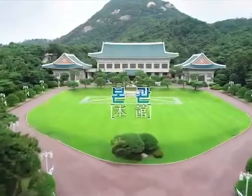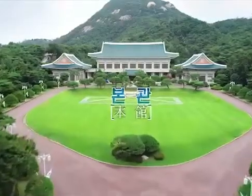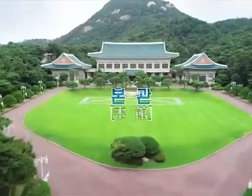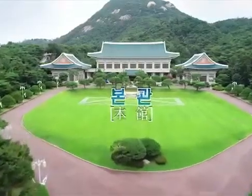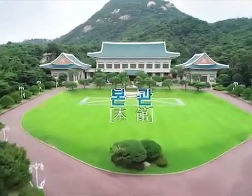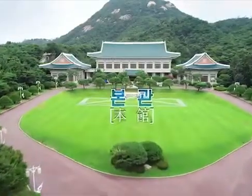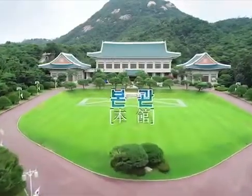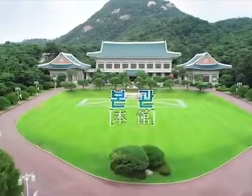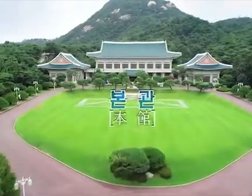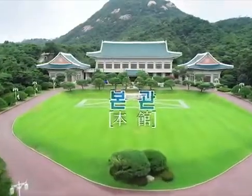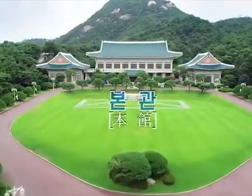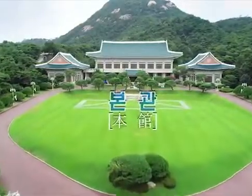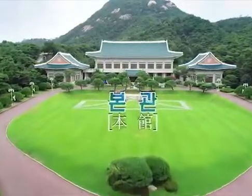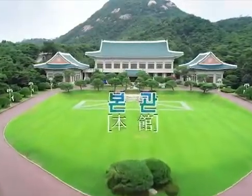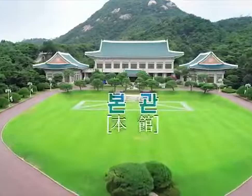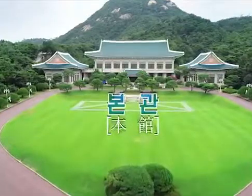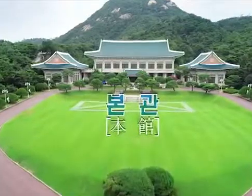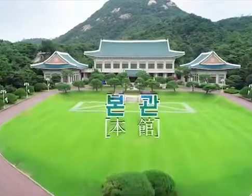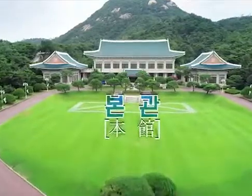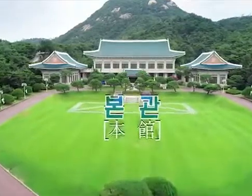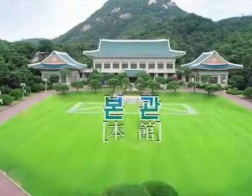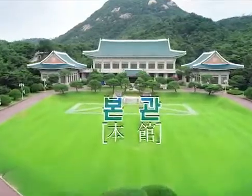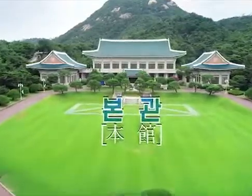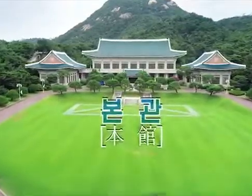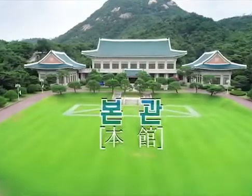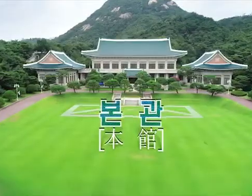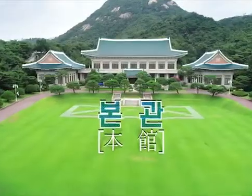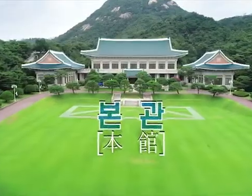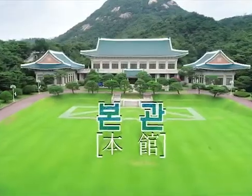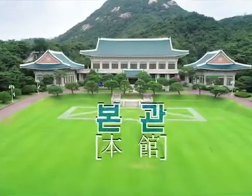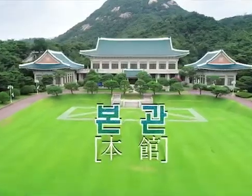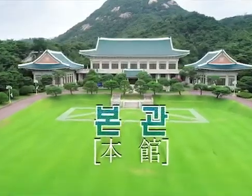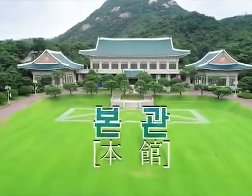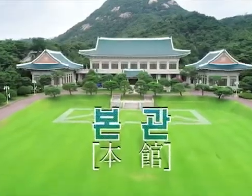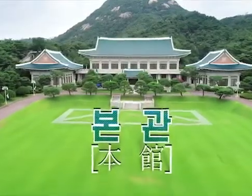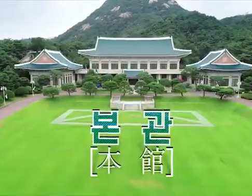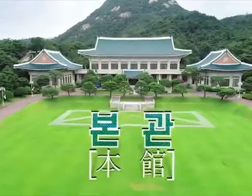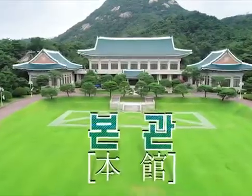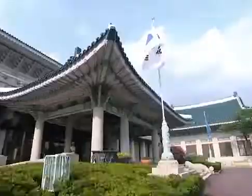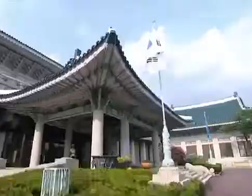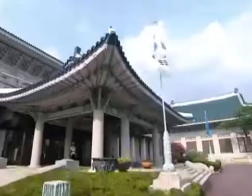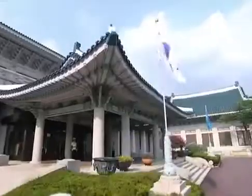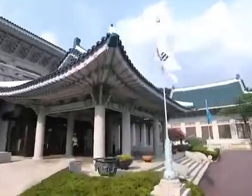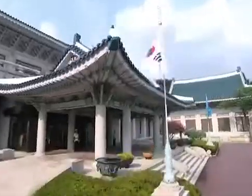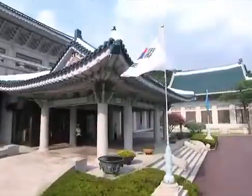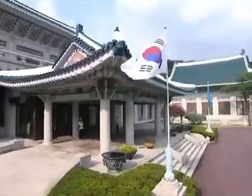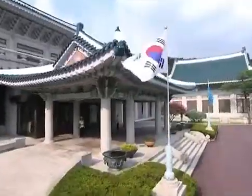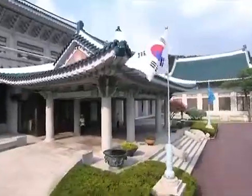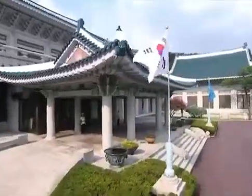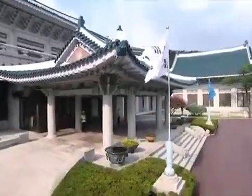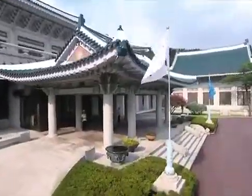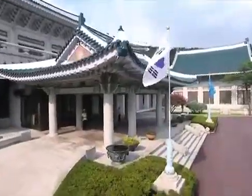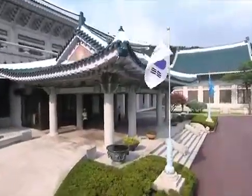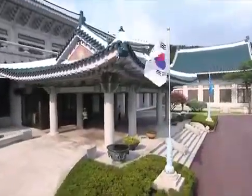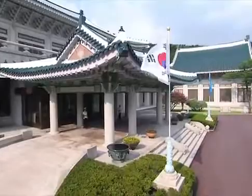청기와 지붕이 얹힌 건물 앞 잔디마당에 본관이라는 자막이 떠있다. 현관체 앞으로 태극기가 휘날리고